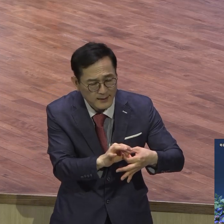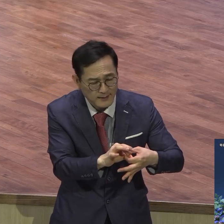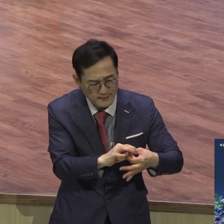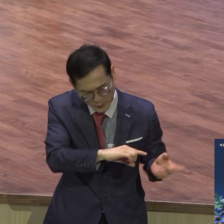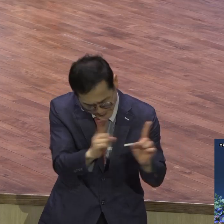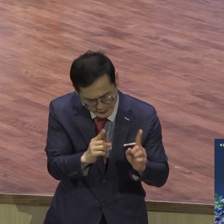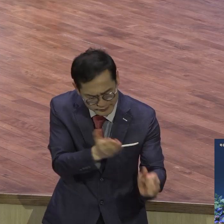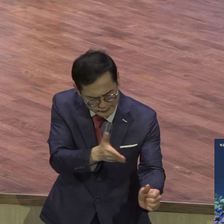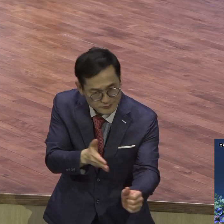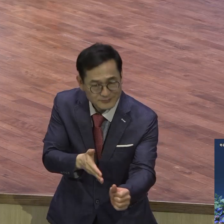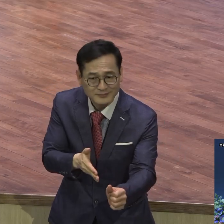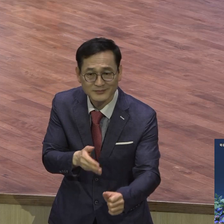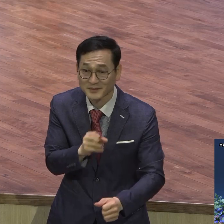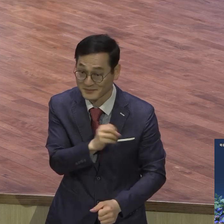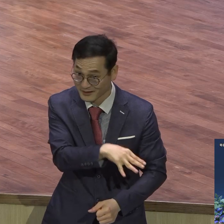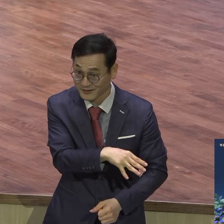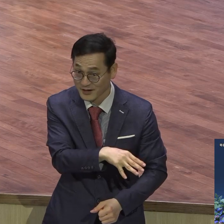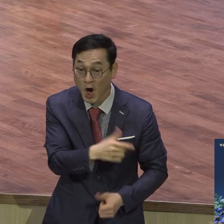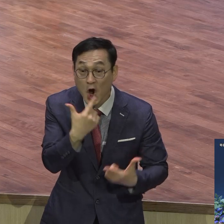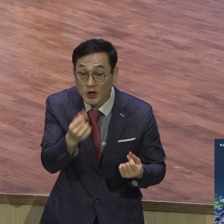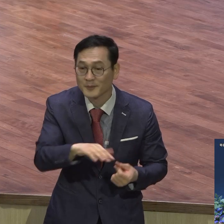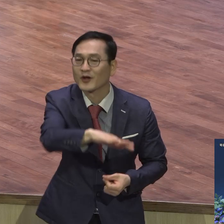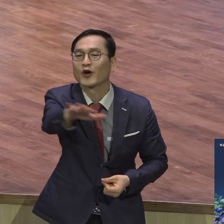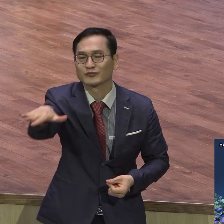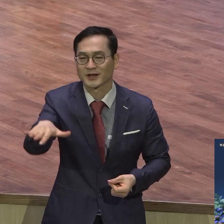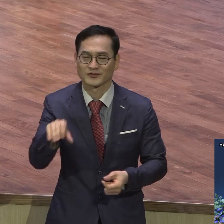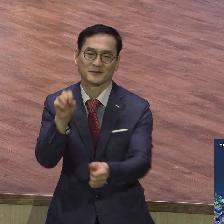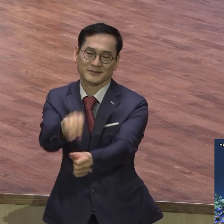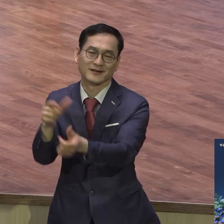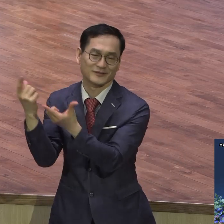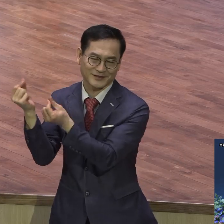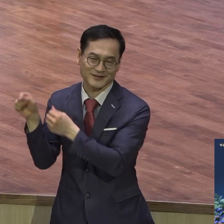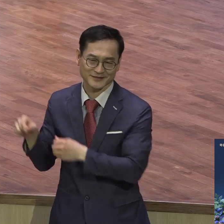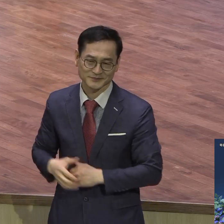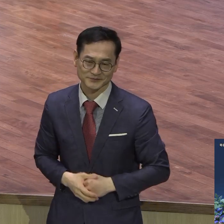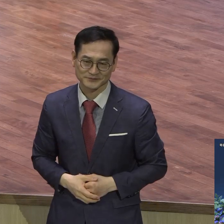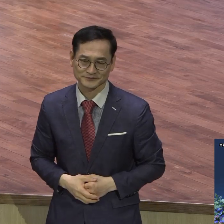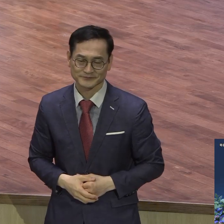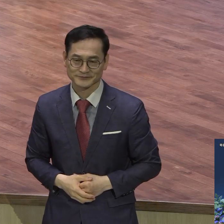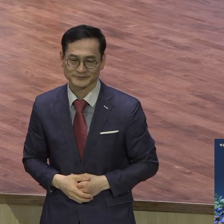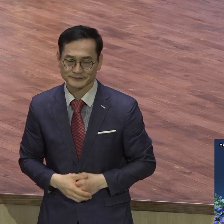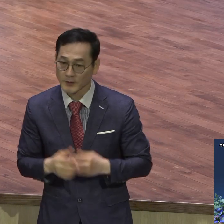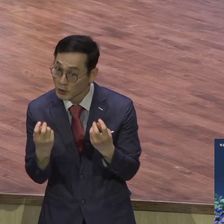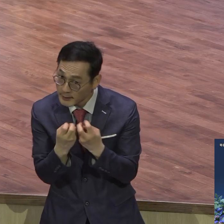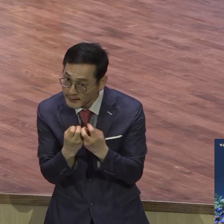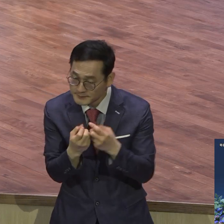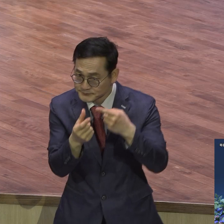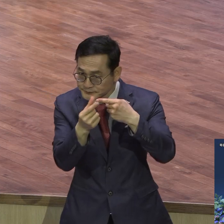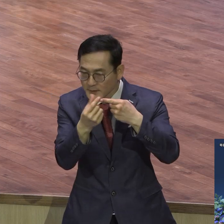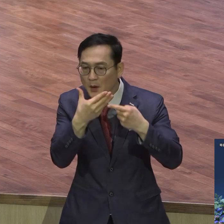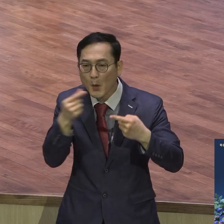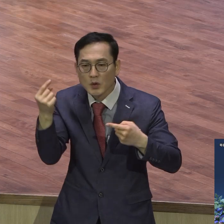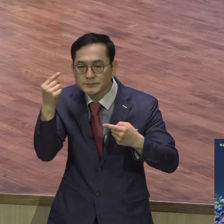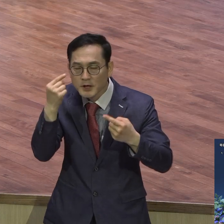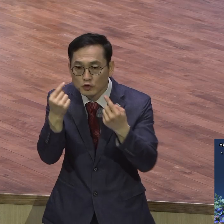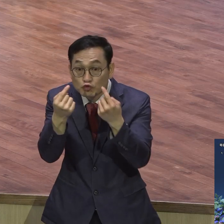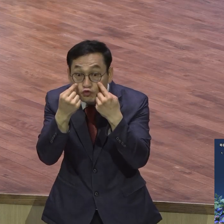여러분도 그렇게 해야 돼요. 아멘 어떻게 하면 그렇게 되느냐 첫째로 보금적 시각입니다.